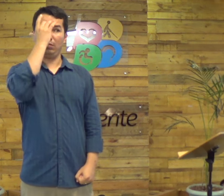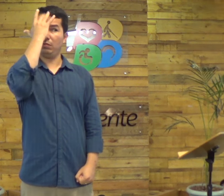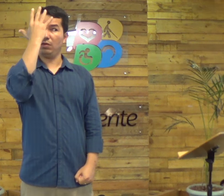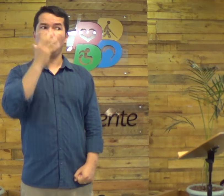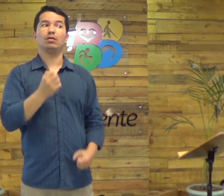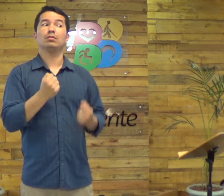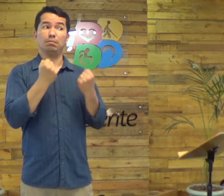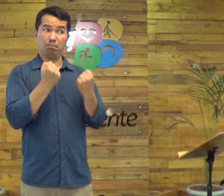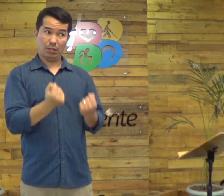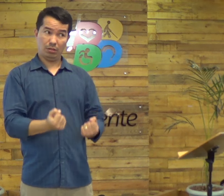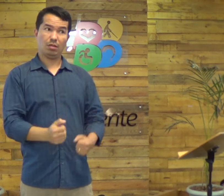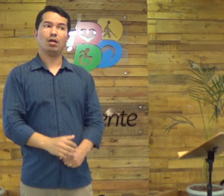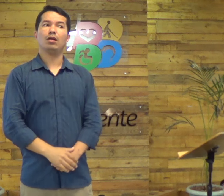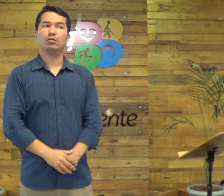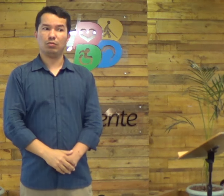que não é fácil, tá,